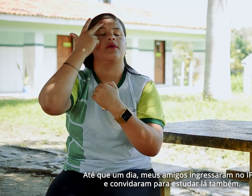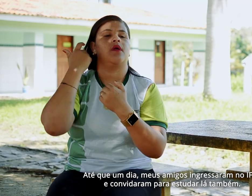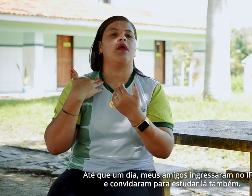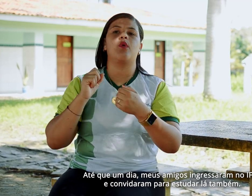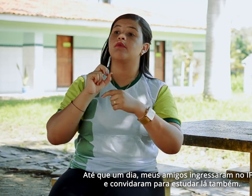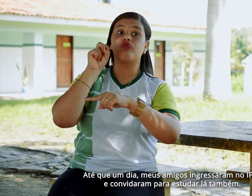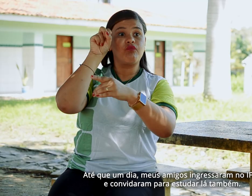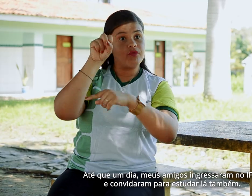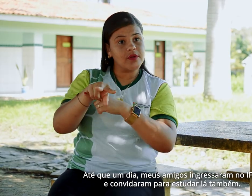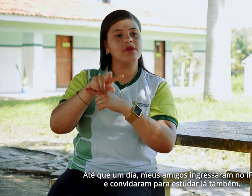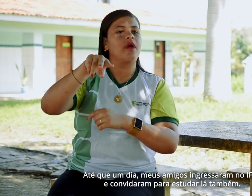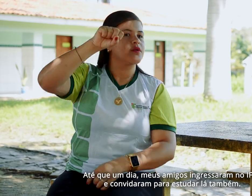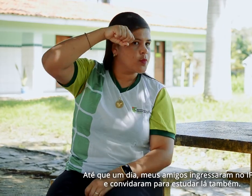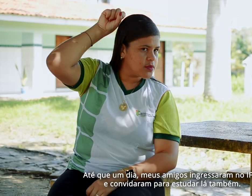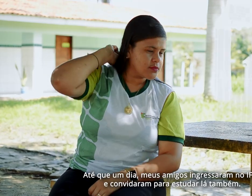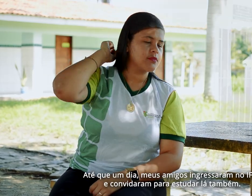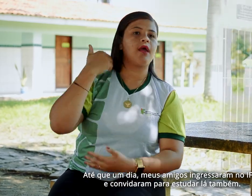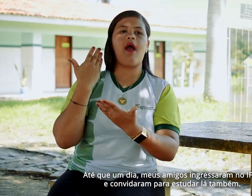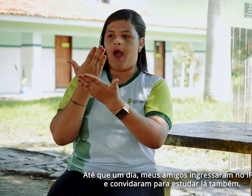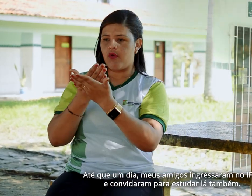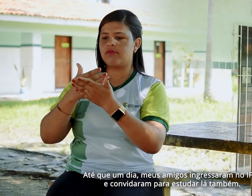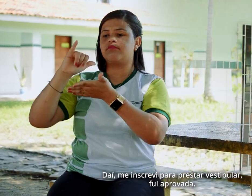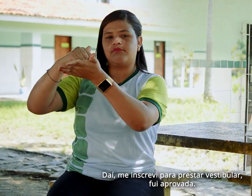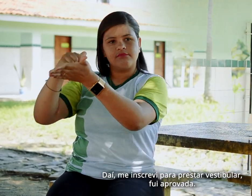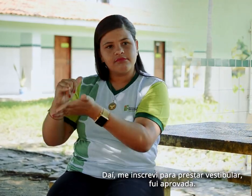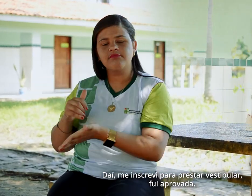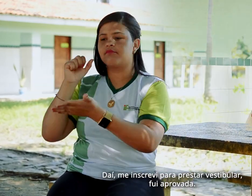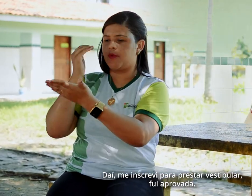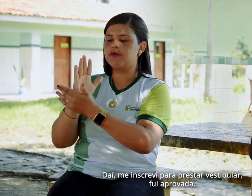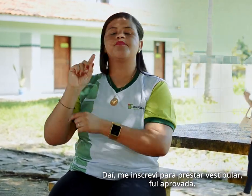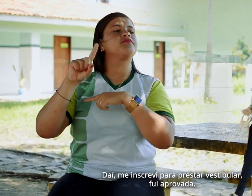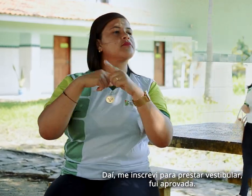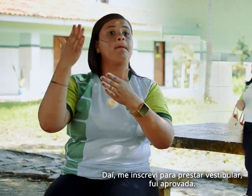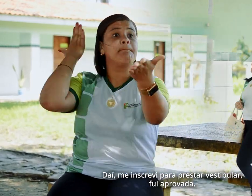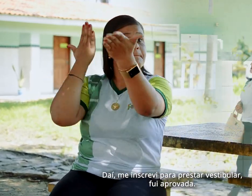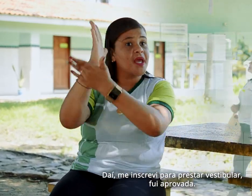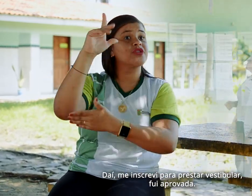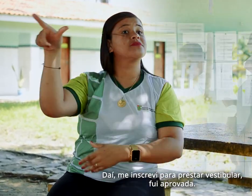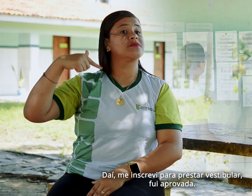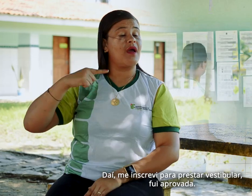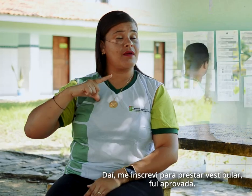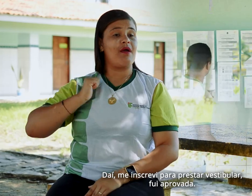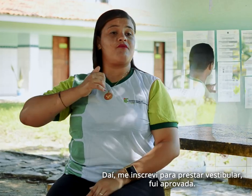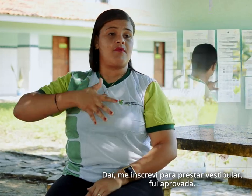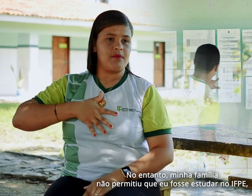ingressaram no IFPE e me convidaram para estudar lá também. Daí, me inscrevi para prestar o vestibular, fui aprovada. No